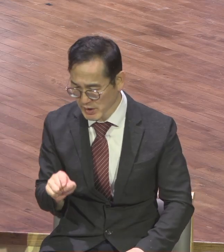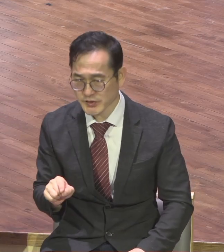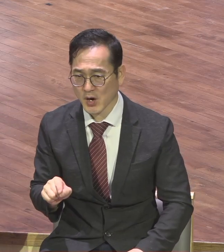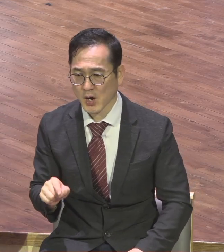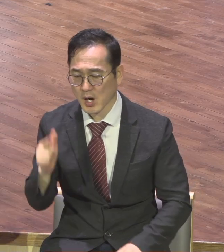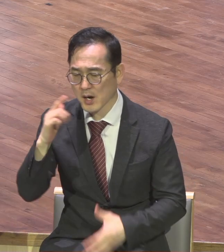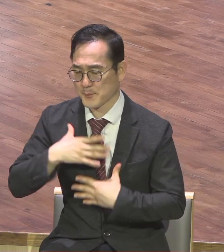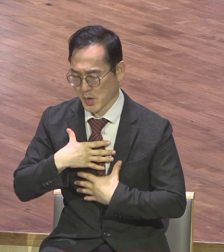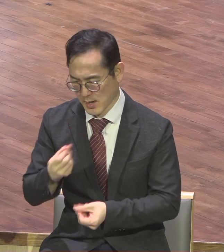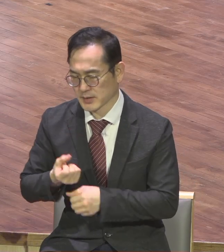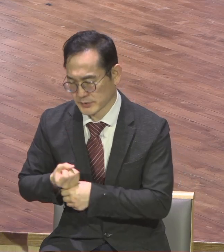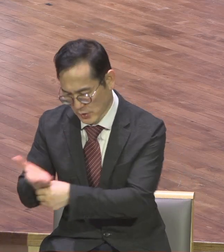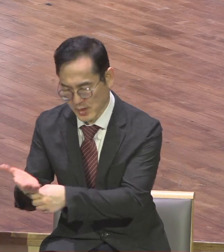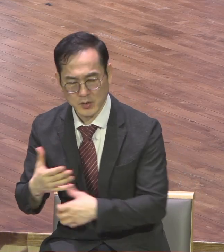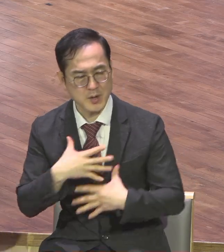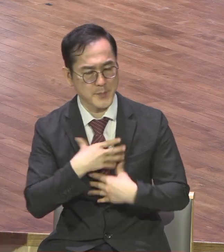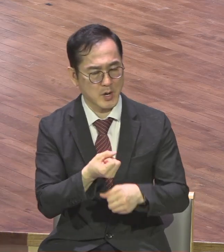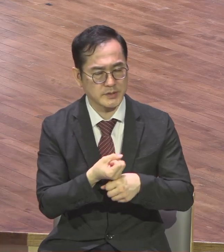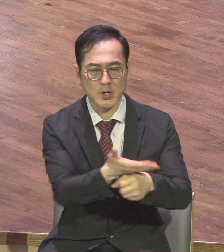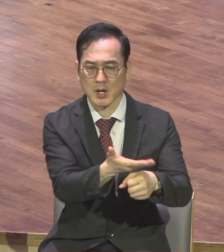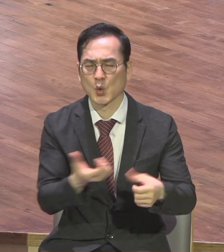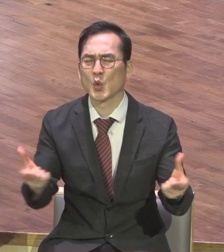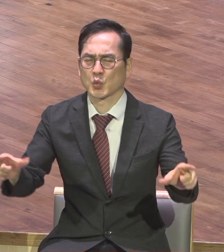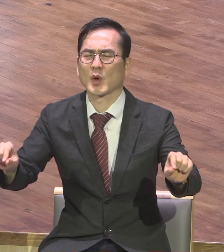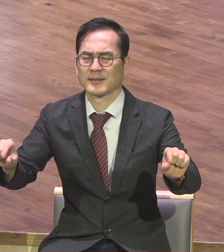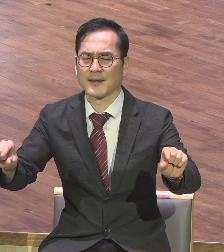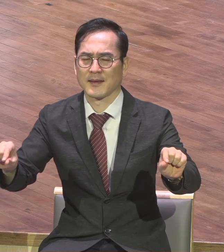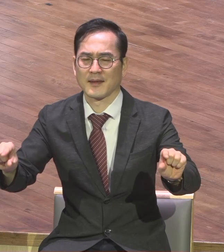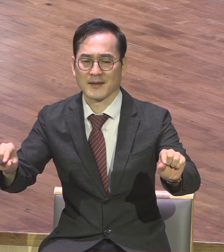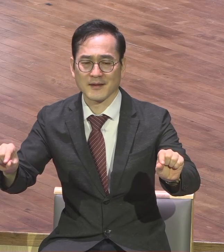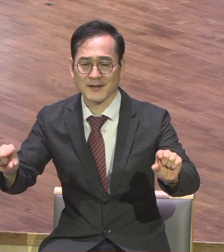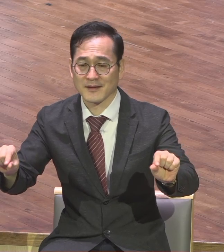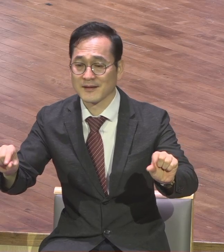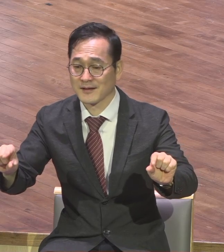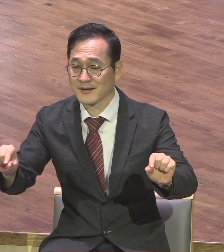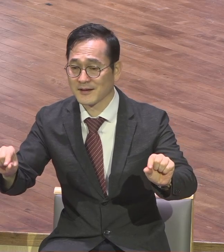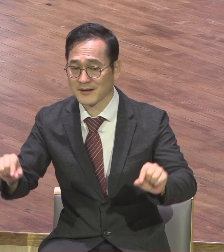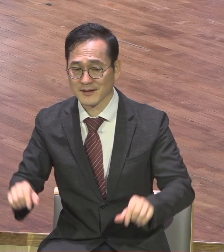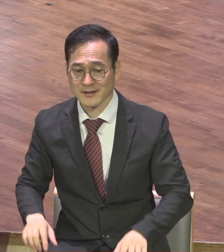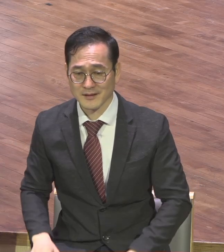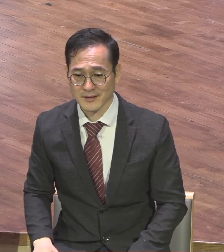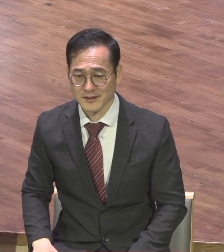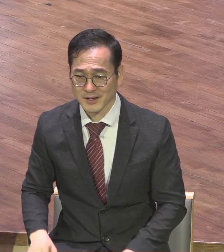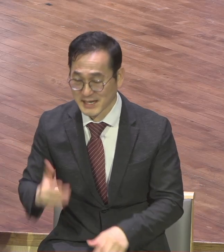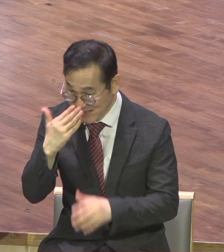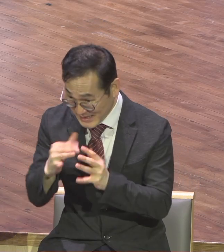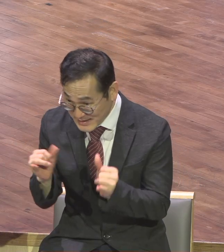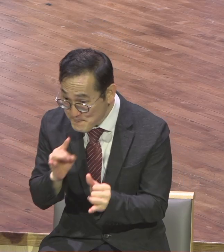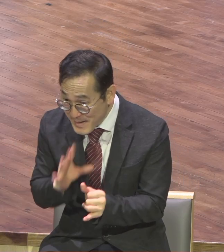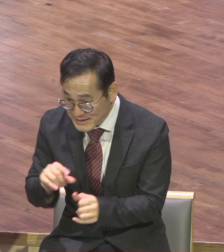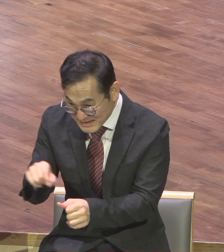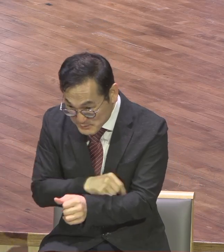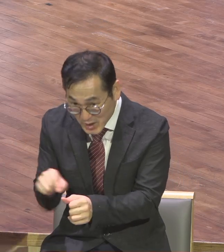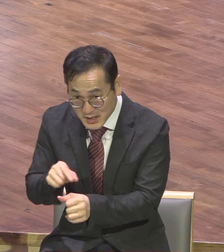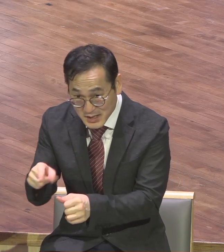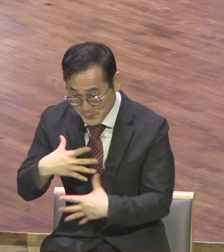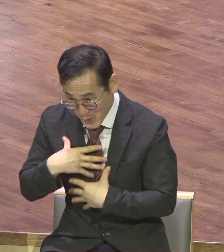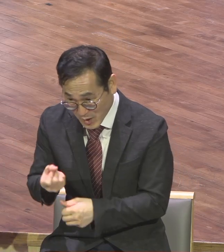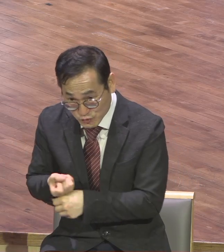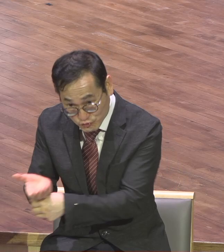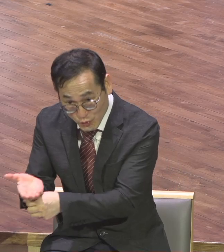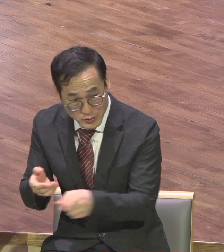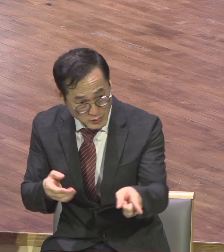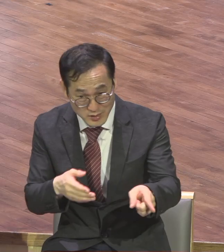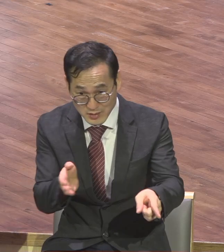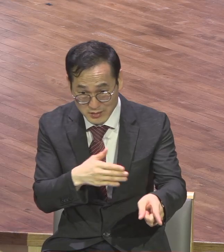뭘 전했습니까? 평안을 전하셨다. 평안을 전하셨다. 이것 때문에